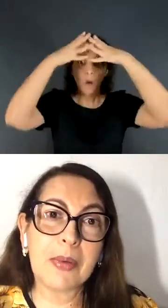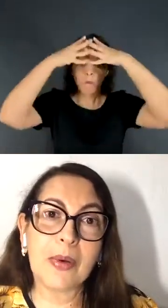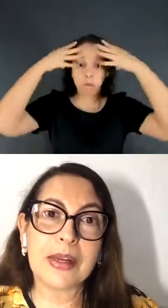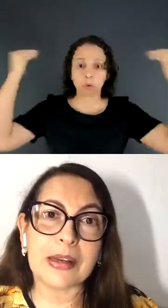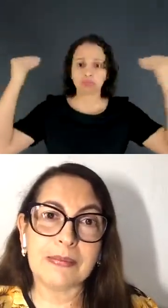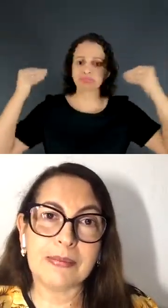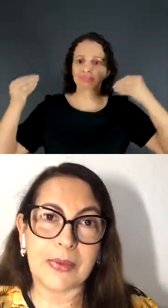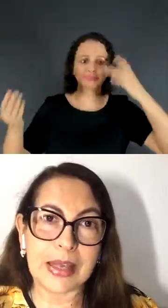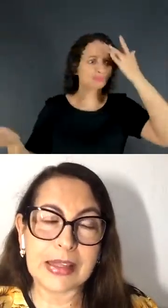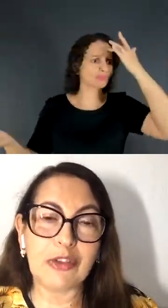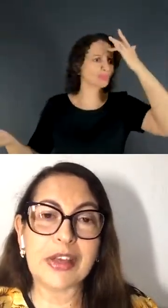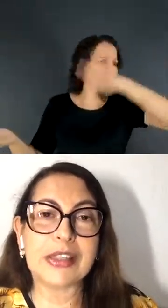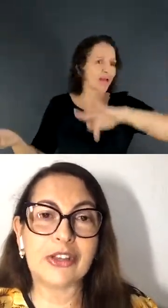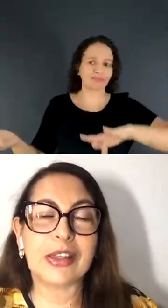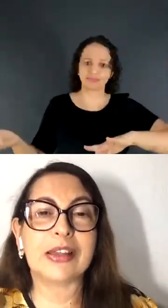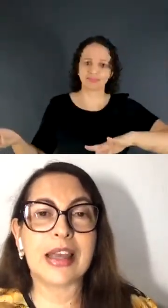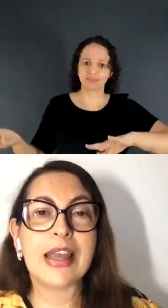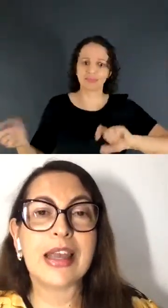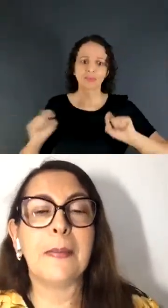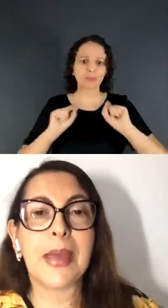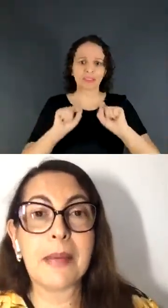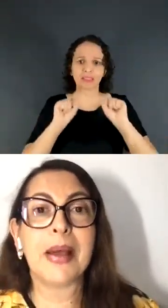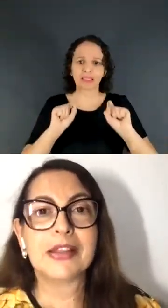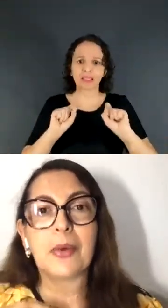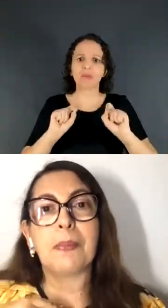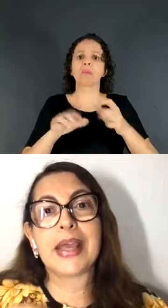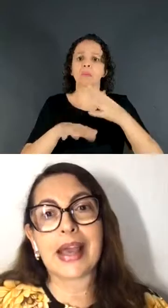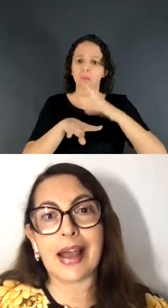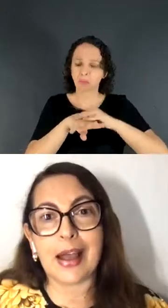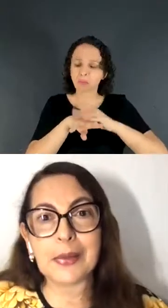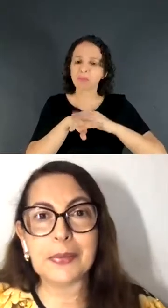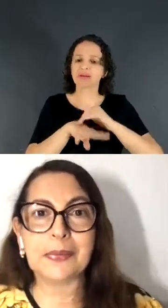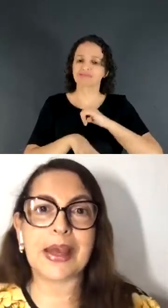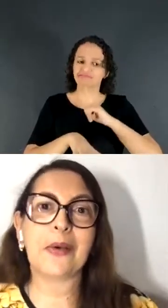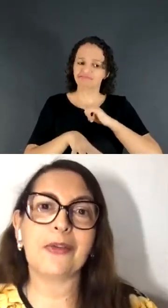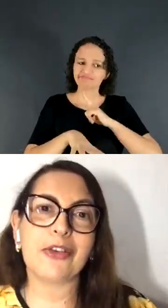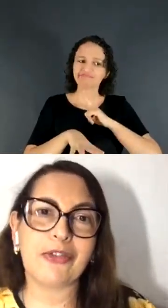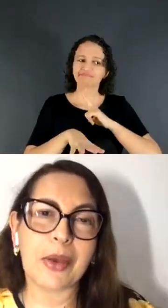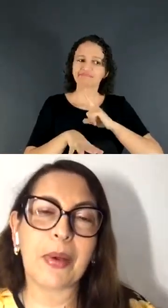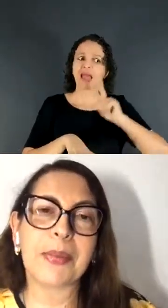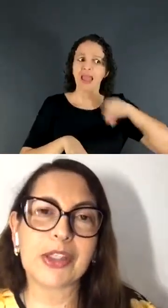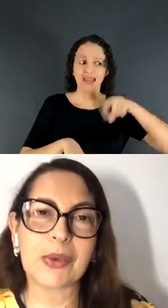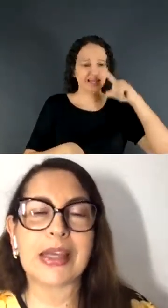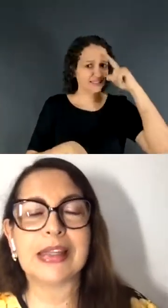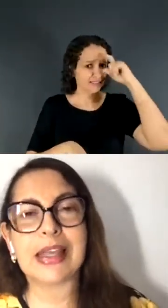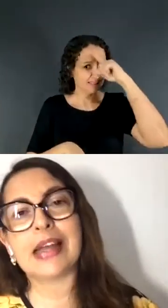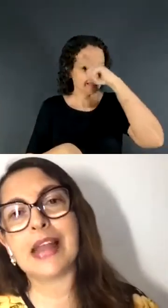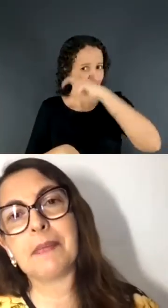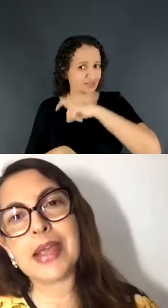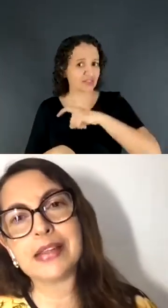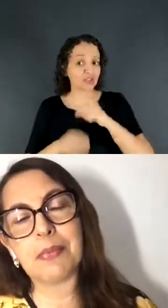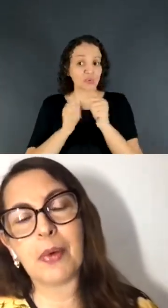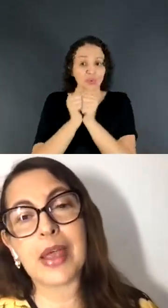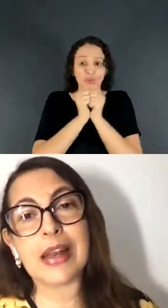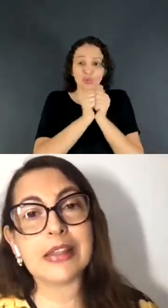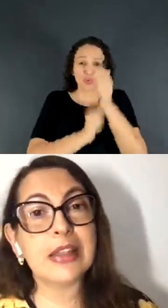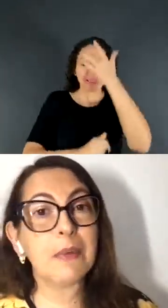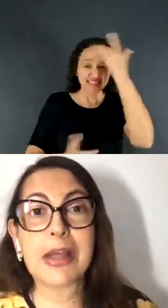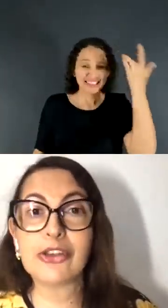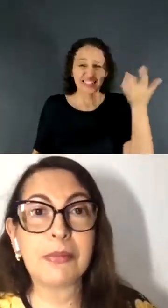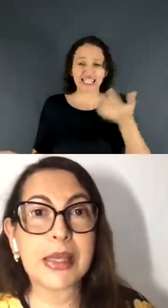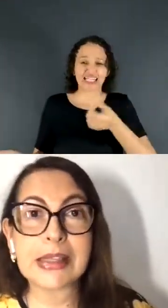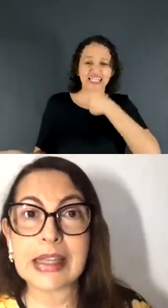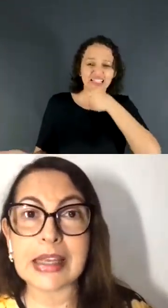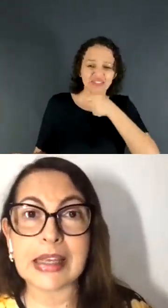da memória, né? Talvez seja até bem mais complicado, né, conviver com a pessoa que tem a demência, porque elas